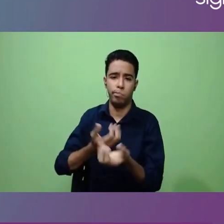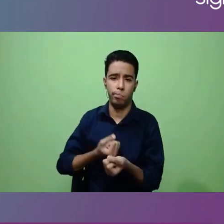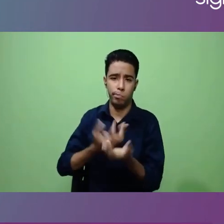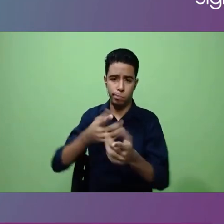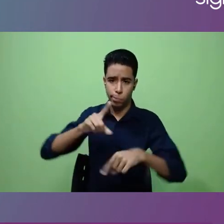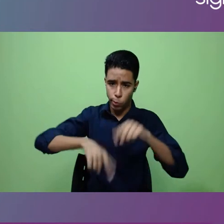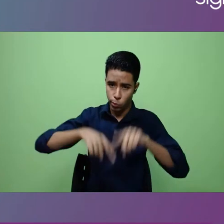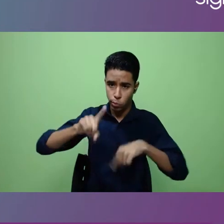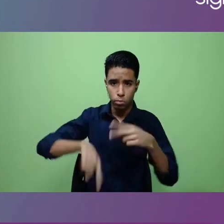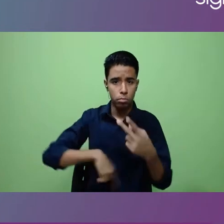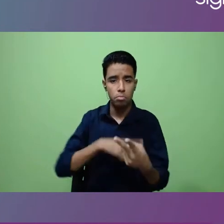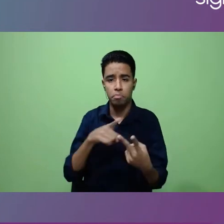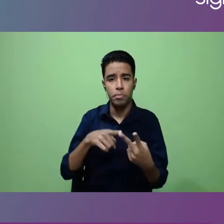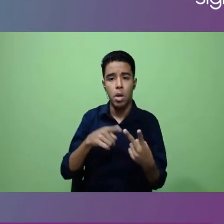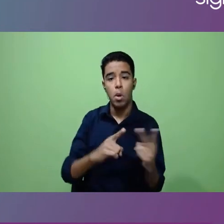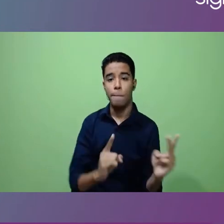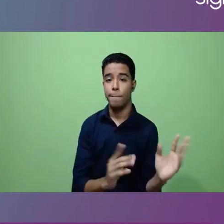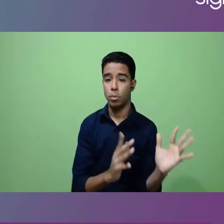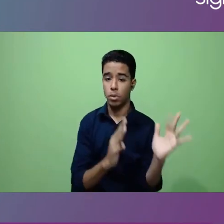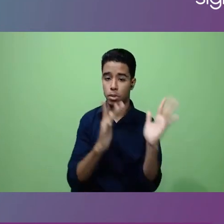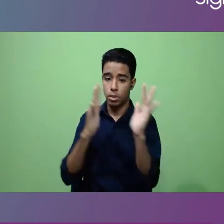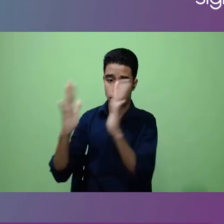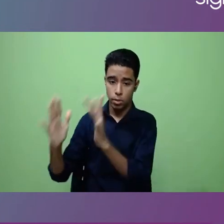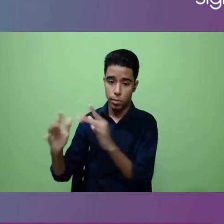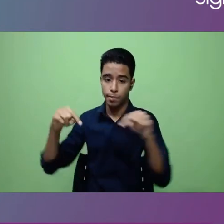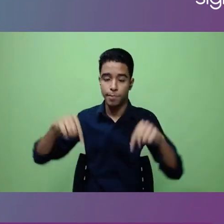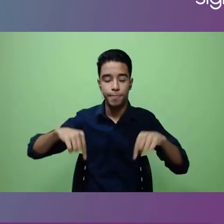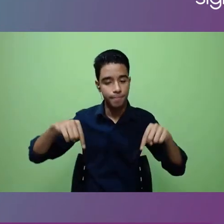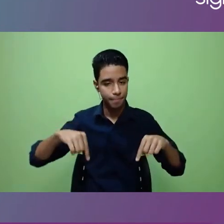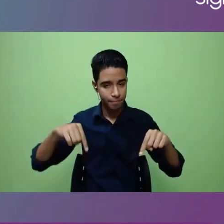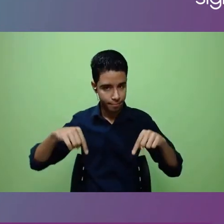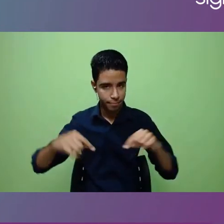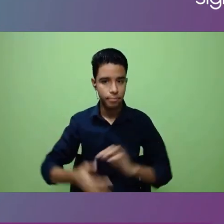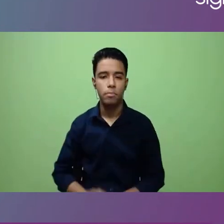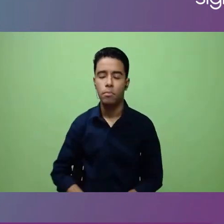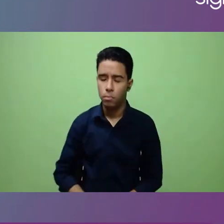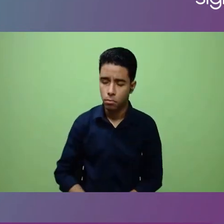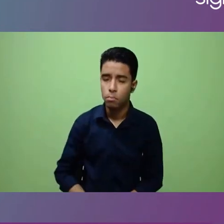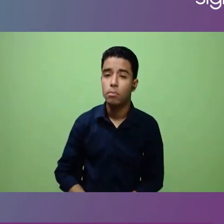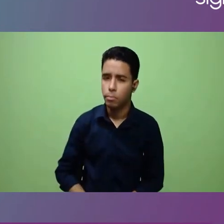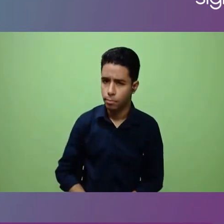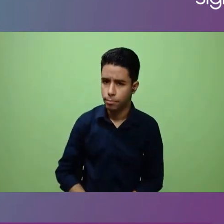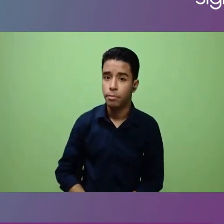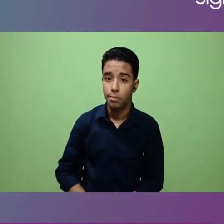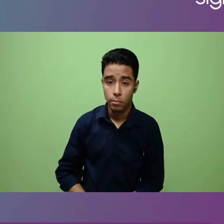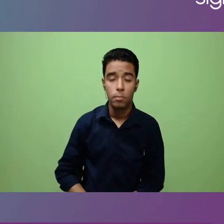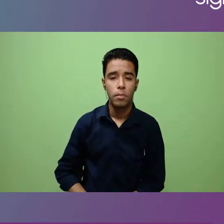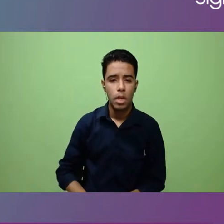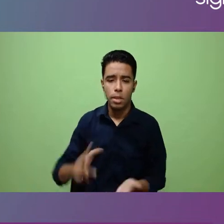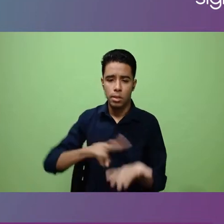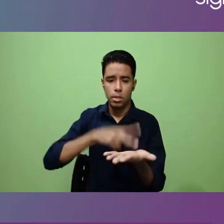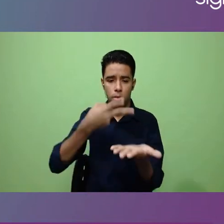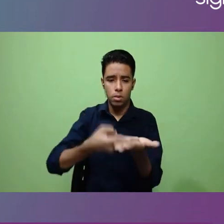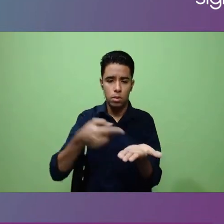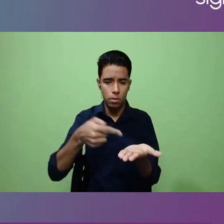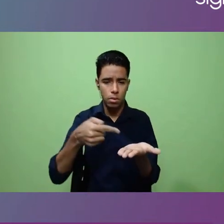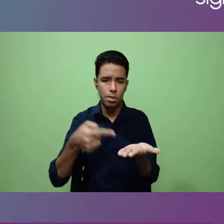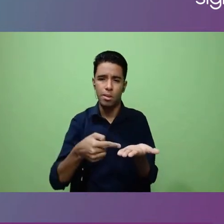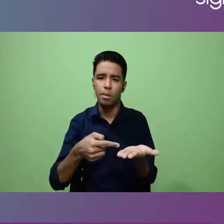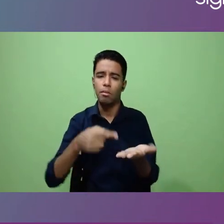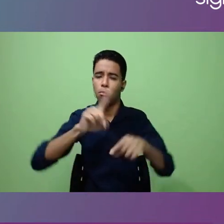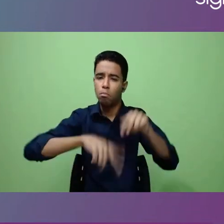processo. Isso é muito importante para nós. Porque se eu entendo a tradução como um produto, eu